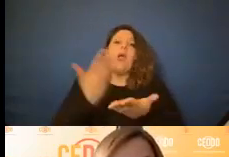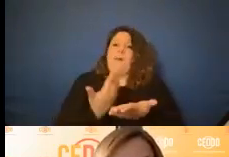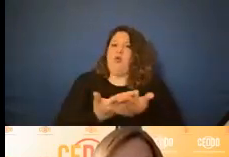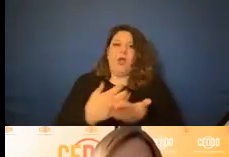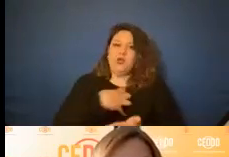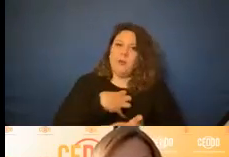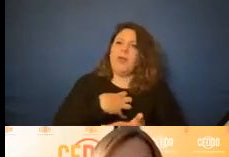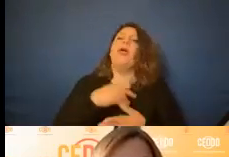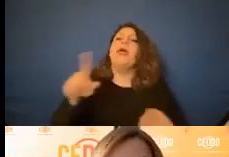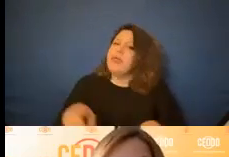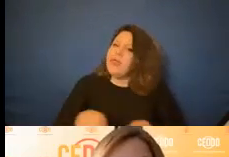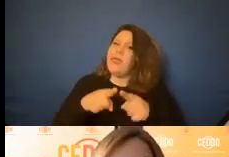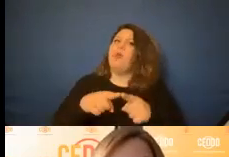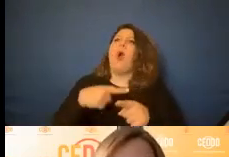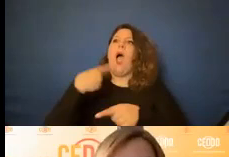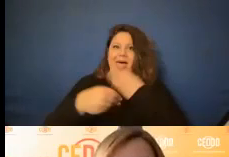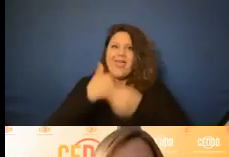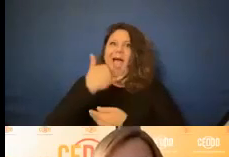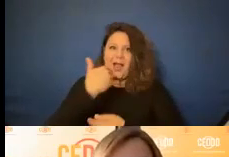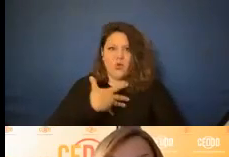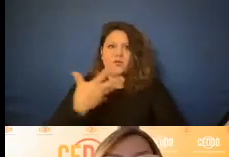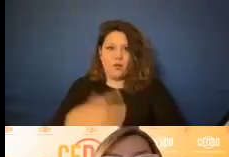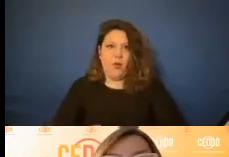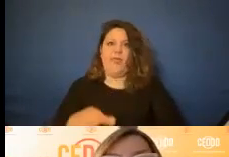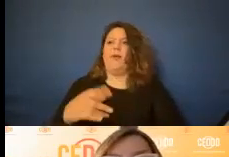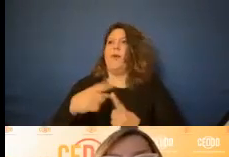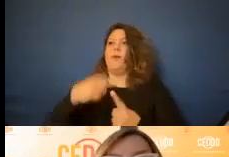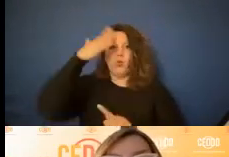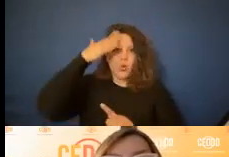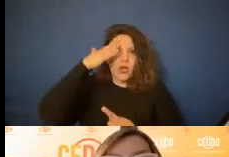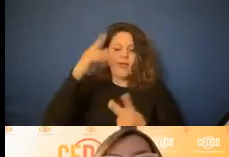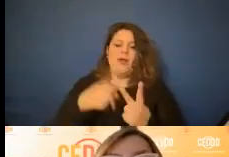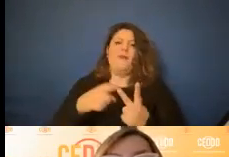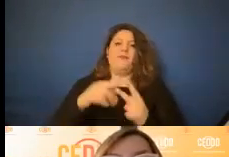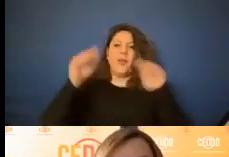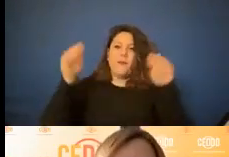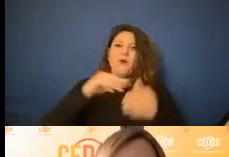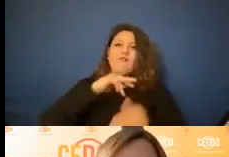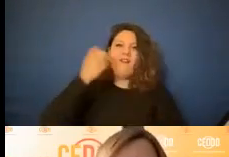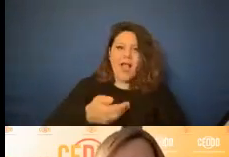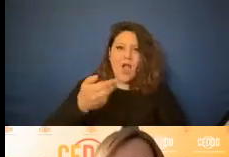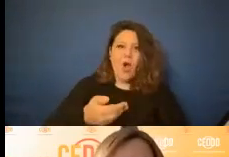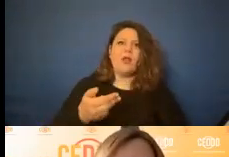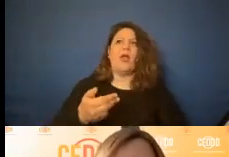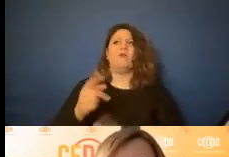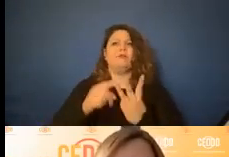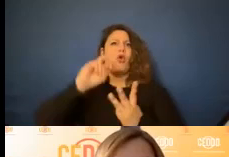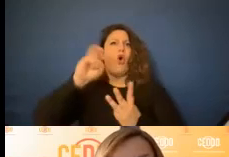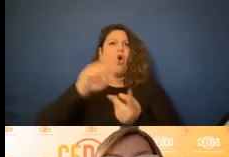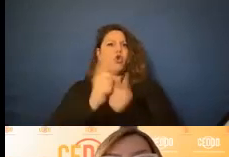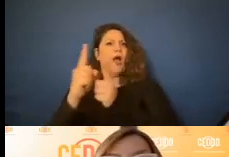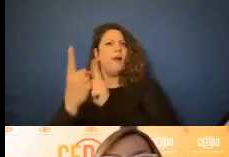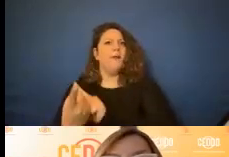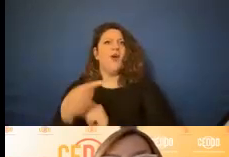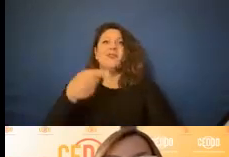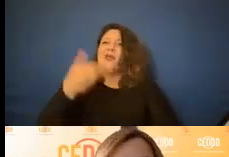intervención en tutorías, la intervención en valores y otros cambios que comentamos después, son necesarios